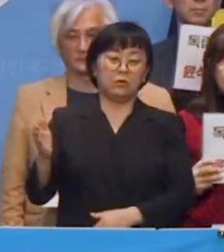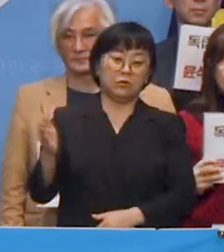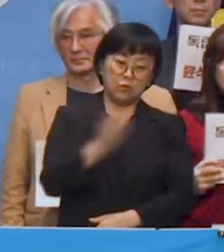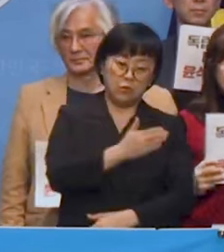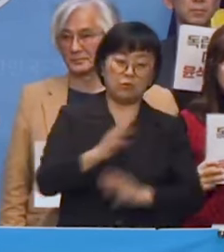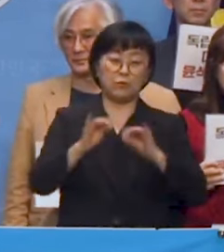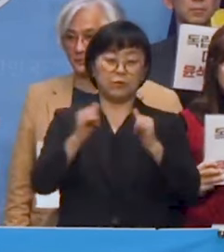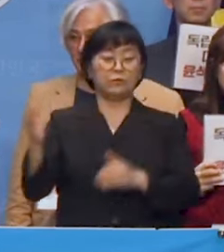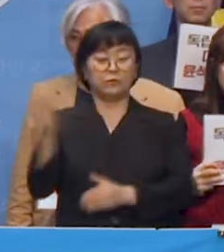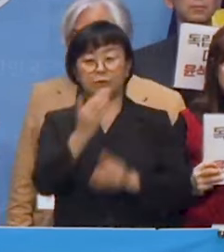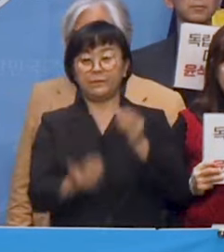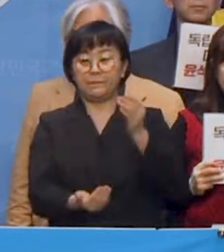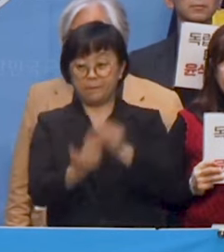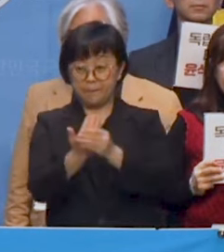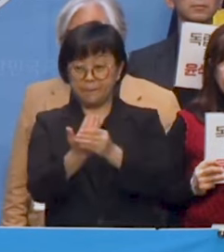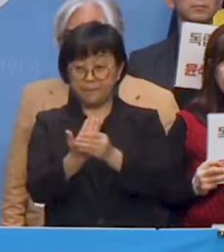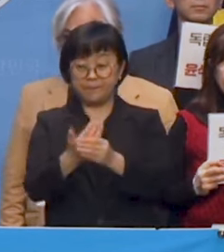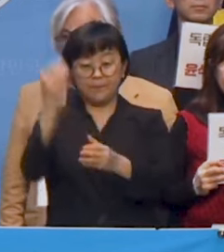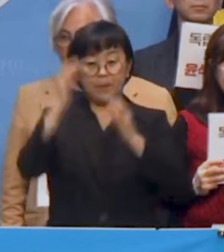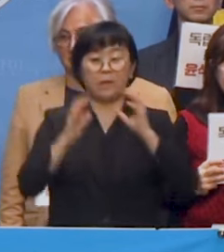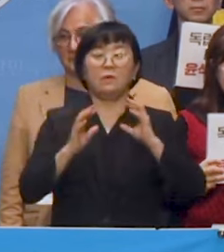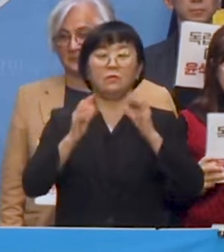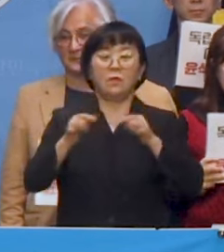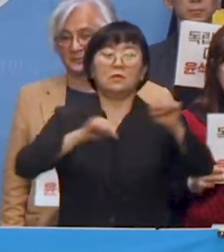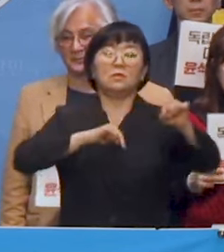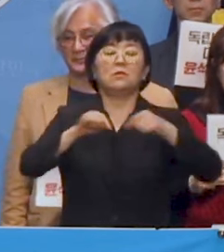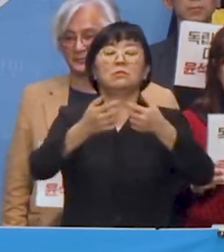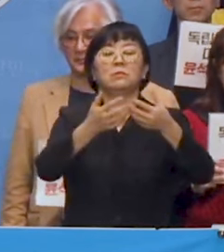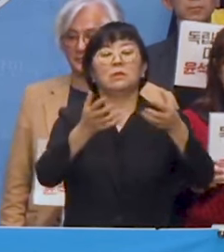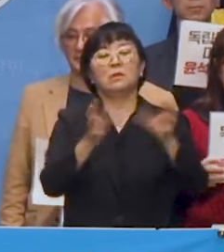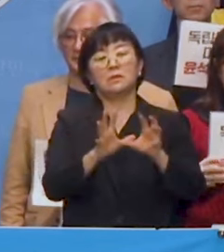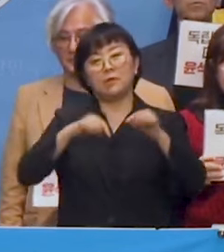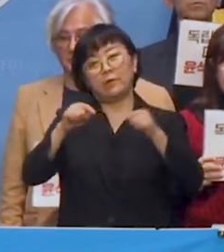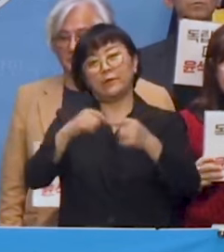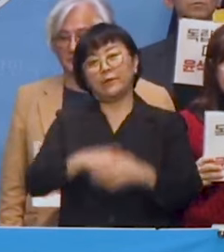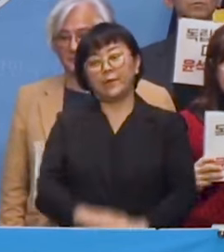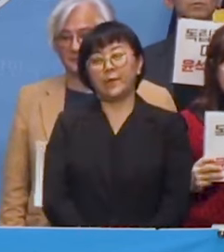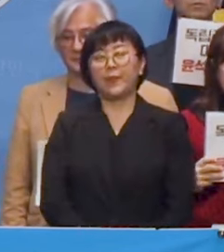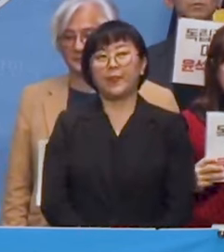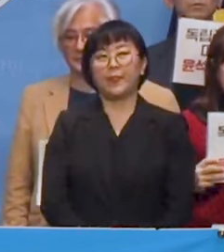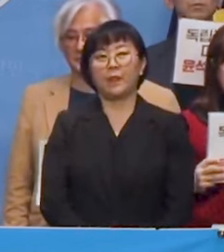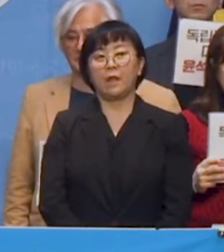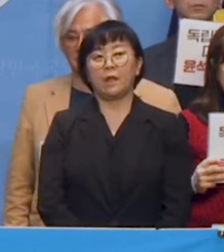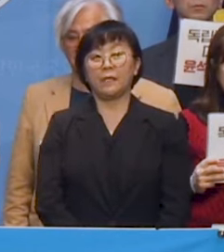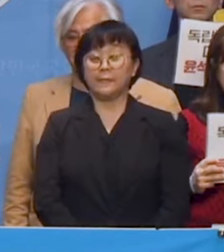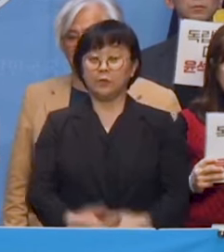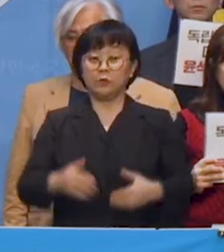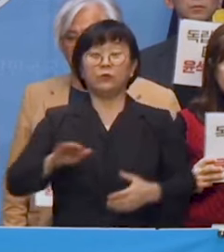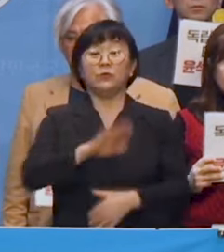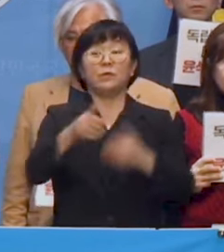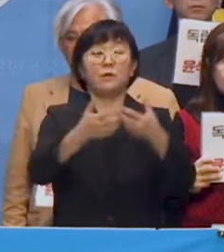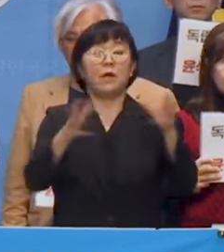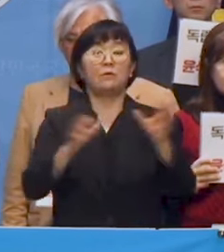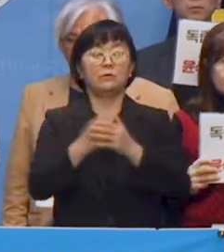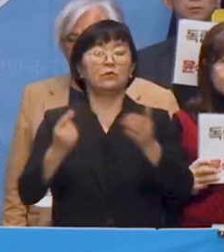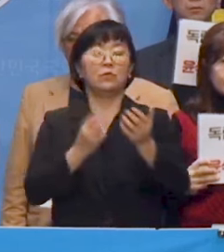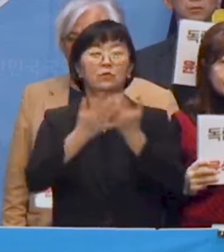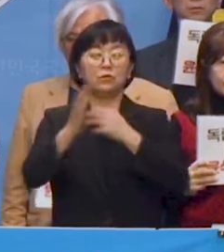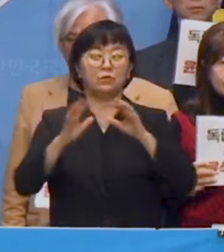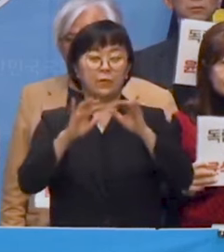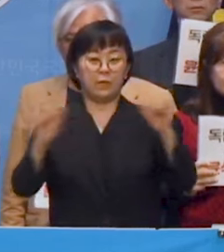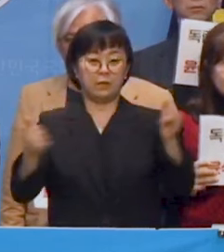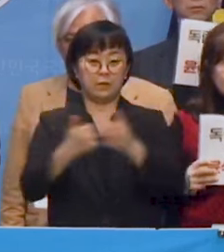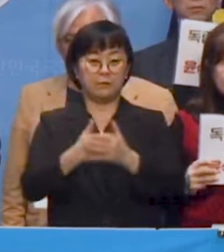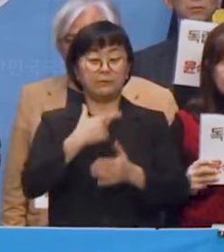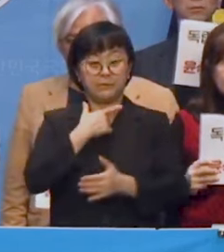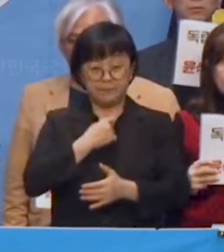국민으로부터 나온다를 그대로 구현한 대한민국 정당사에 다시 없을 정당입니다. 즉 국민주권당은 촛불 국민들의 염원이